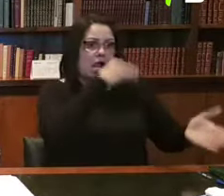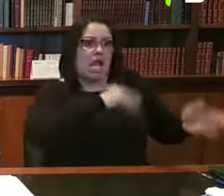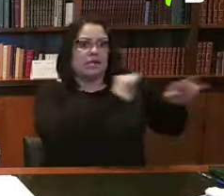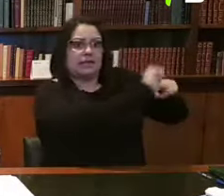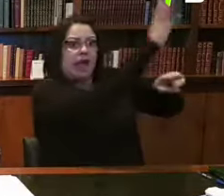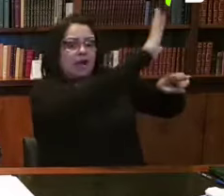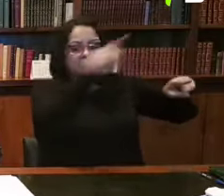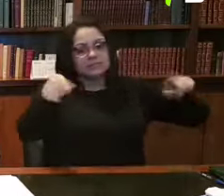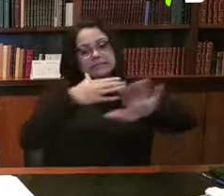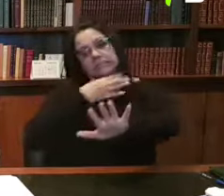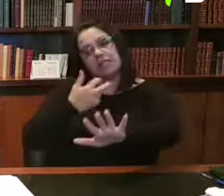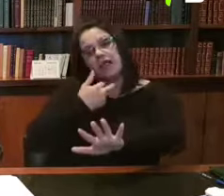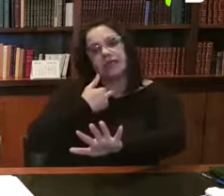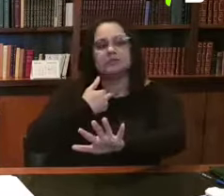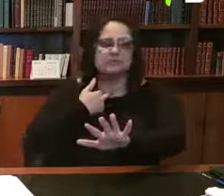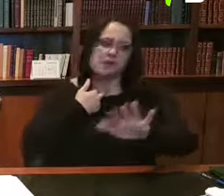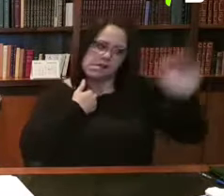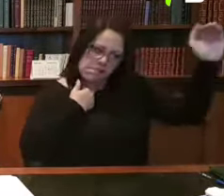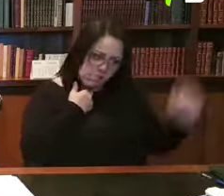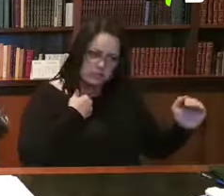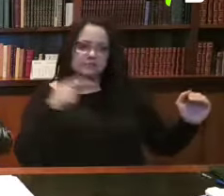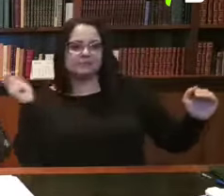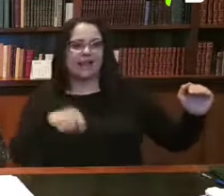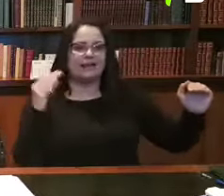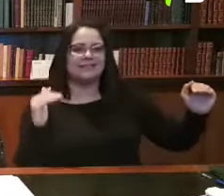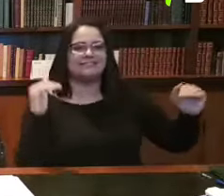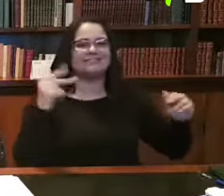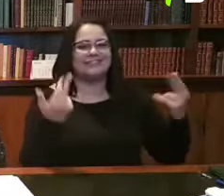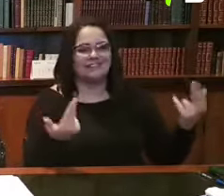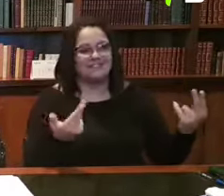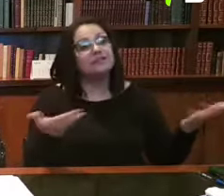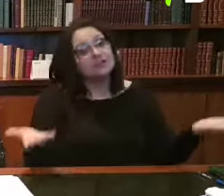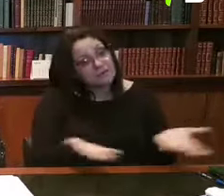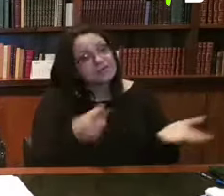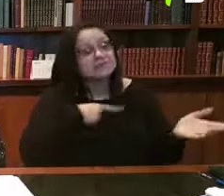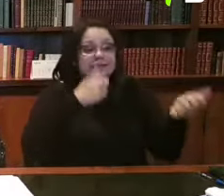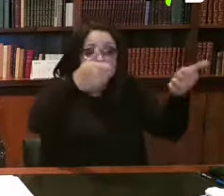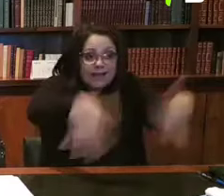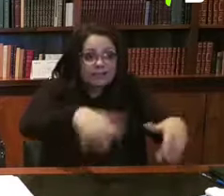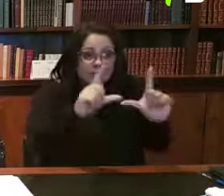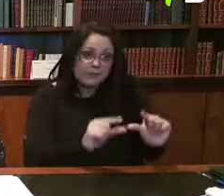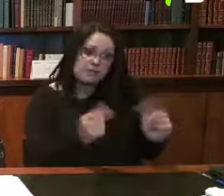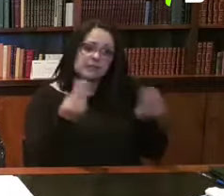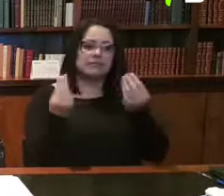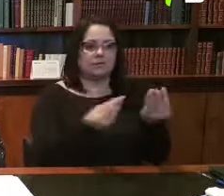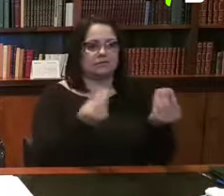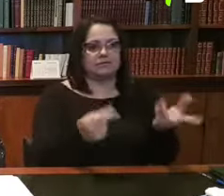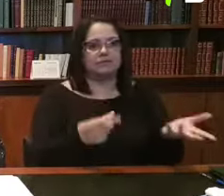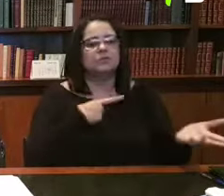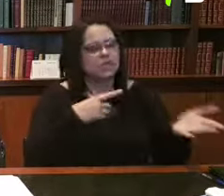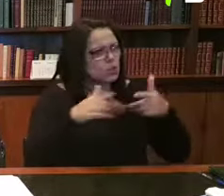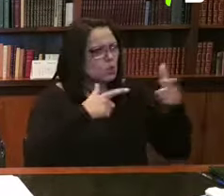esse privilégio então nós estamos fazendo o governo austero ele gasta menos mais gasta com melhor qualidade não está